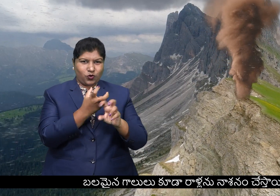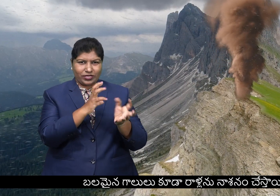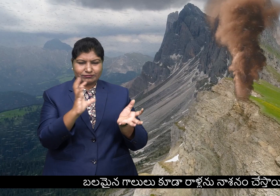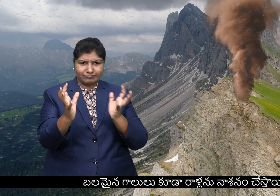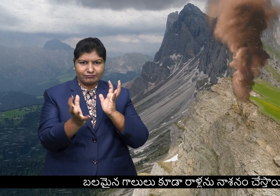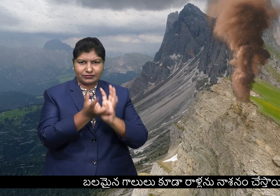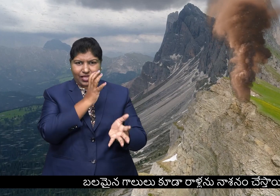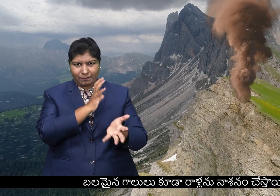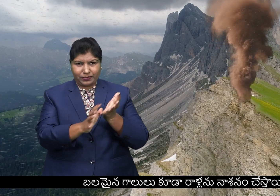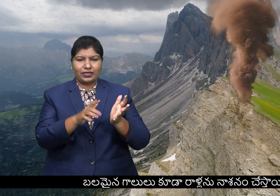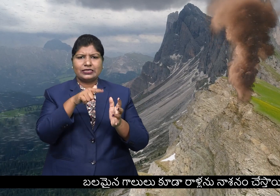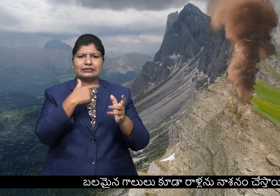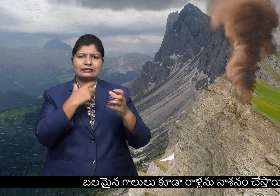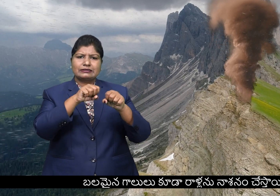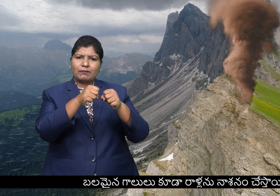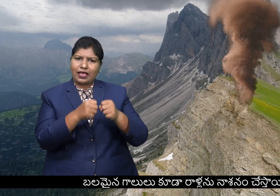కూడా రాళ్లను నాశనం చేస్తాయి.